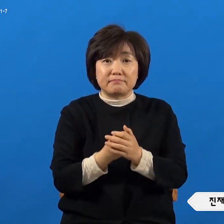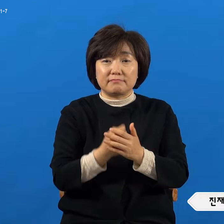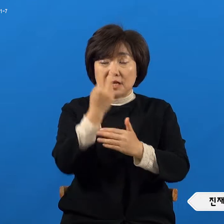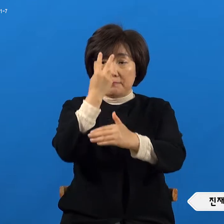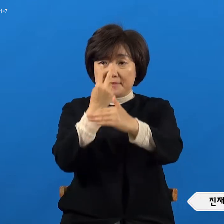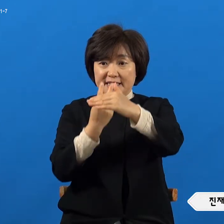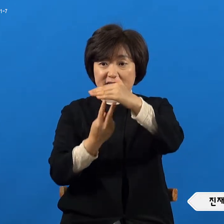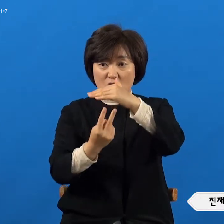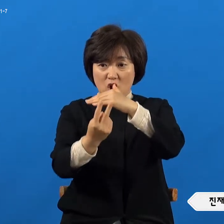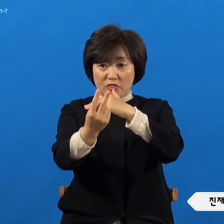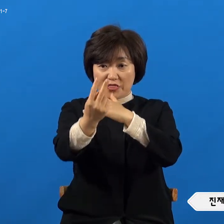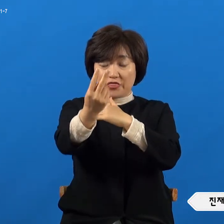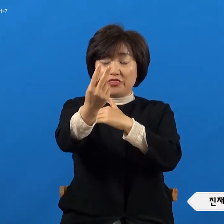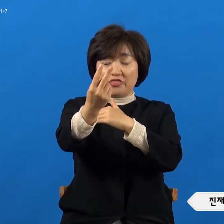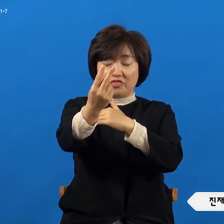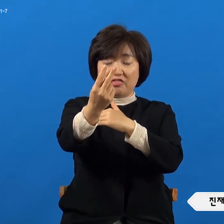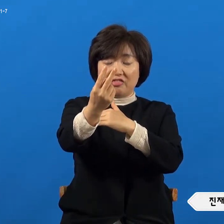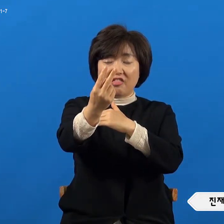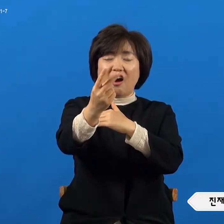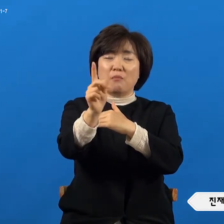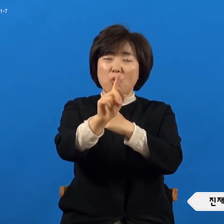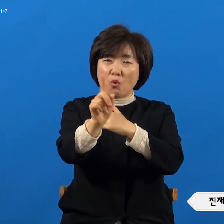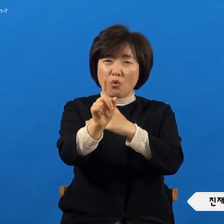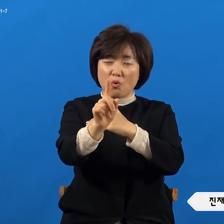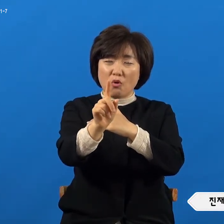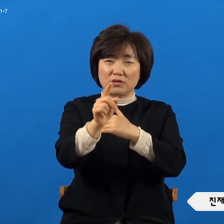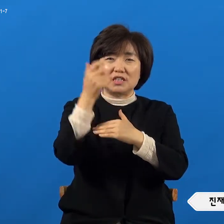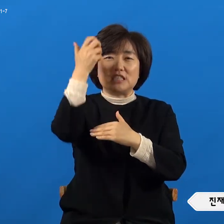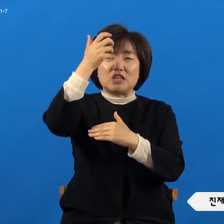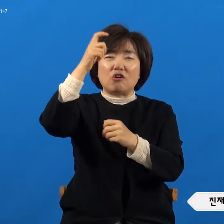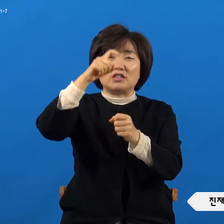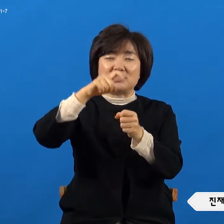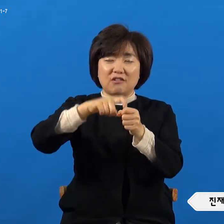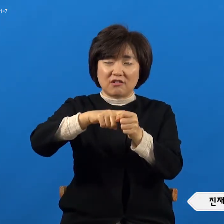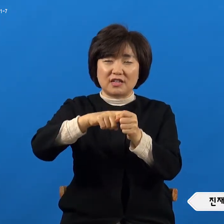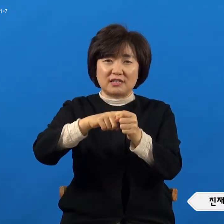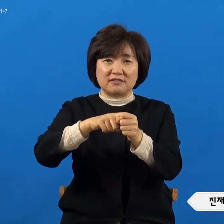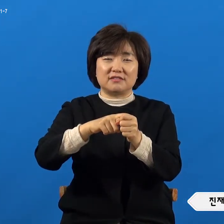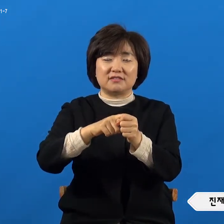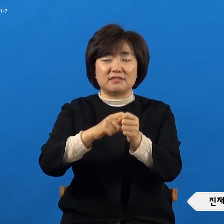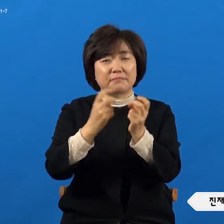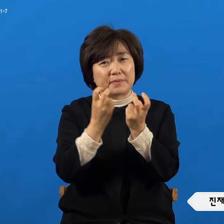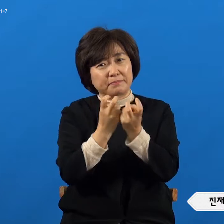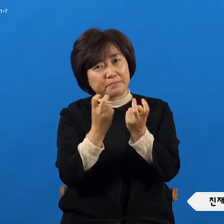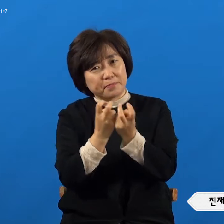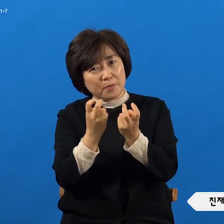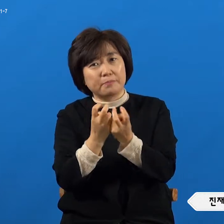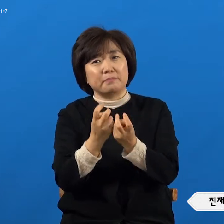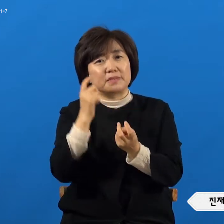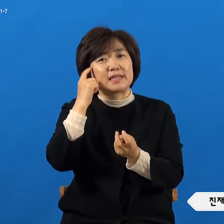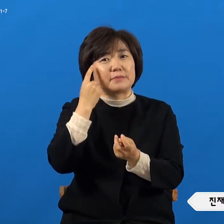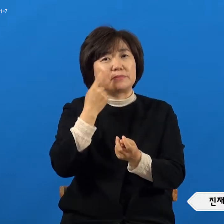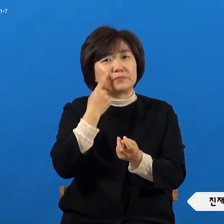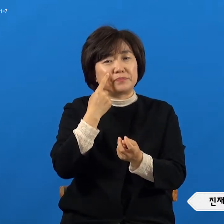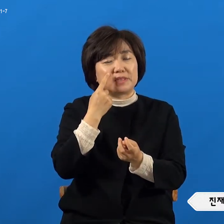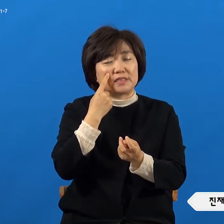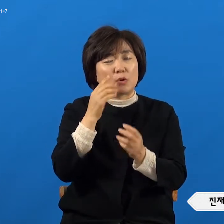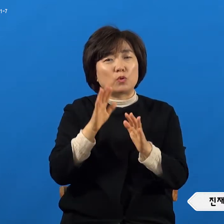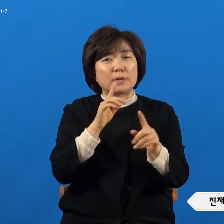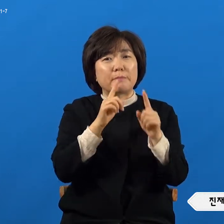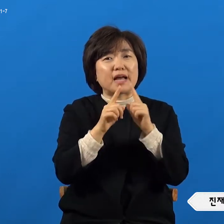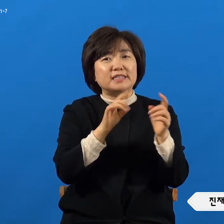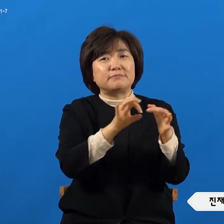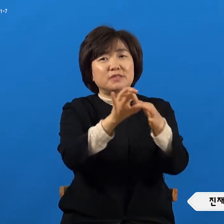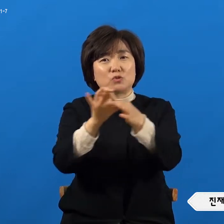가지의 중요한 영적 원리를 생각해 봅니다. 오늘 이 말씀을 통해서 주시는 은혜를 함께